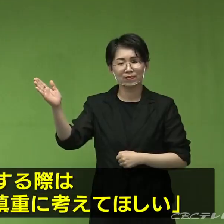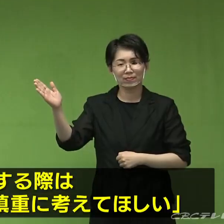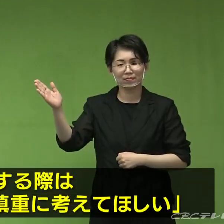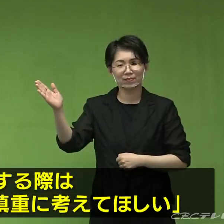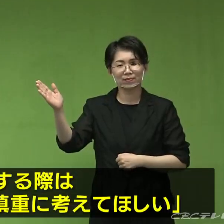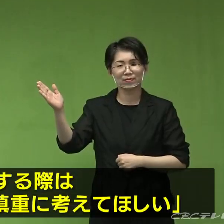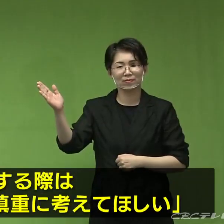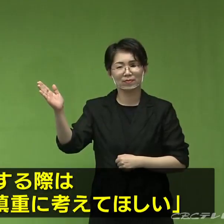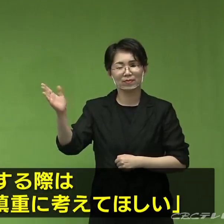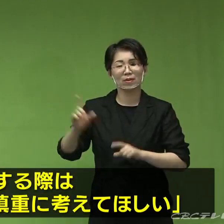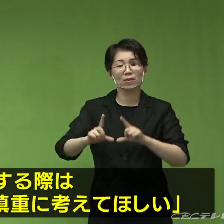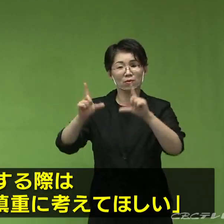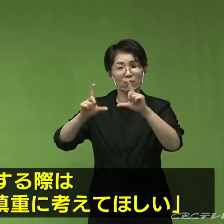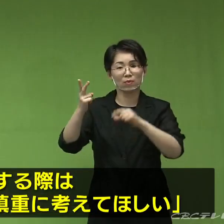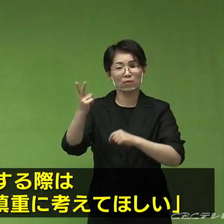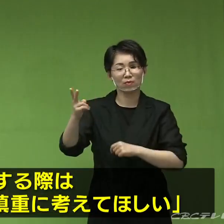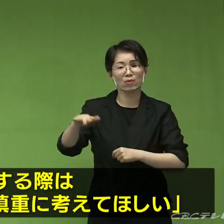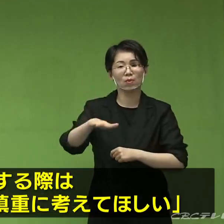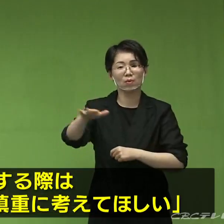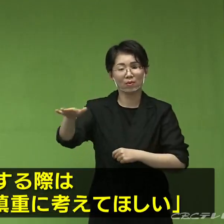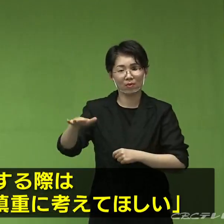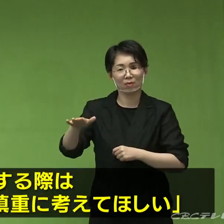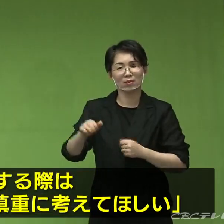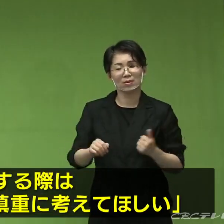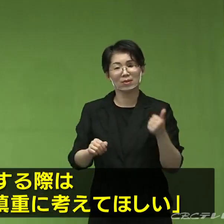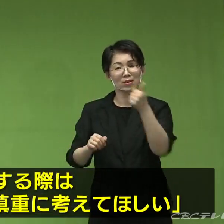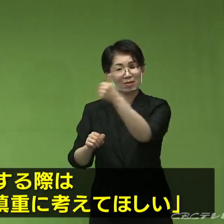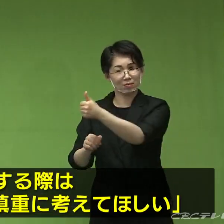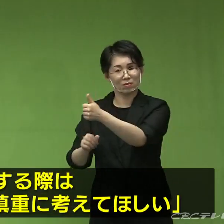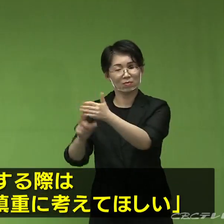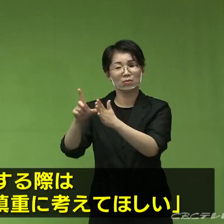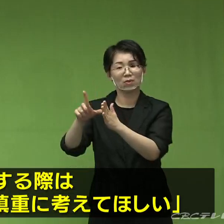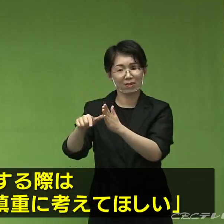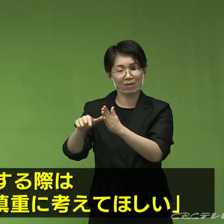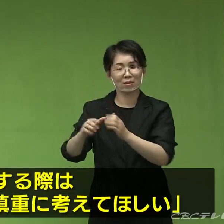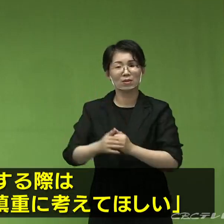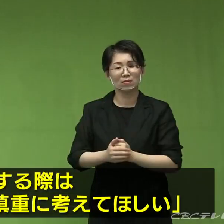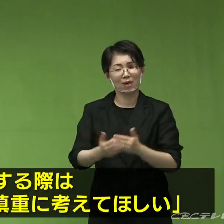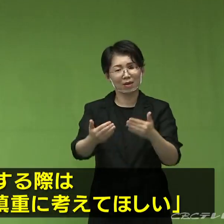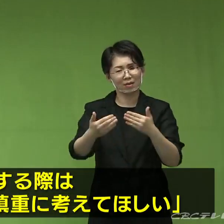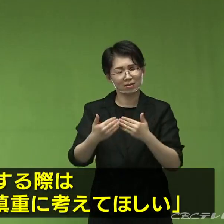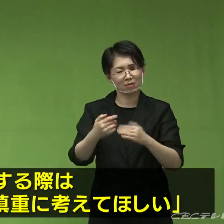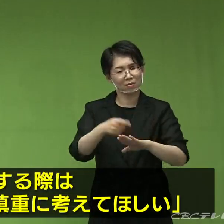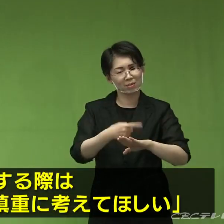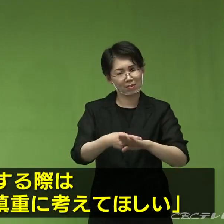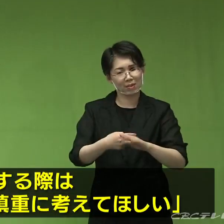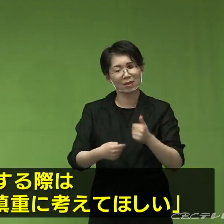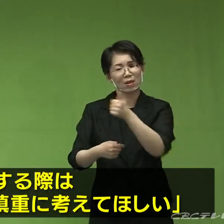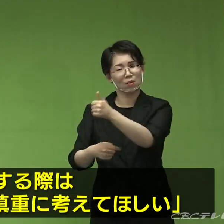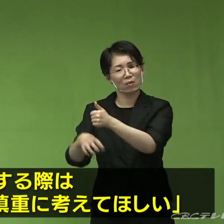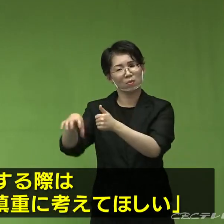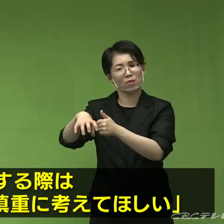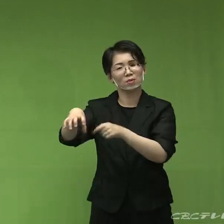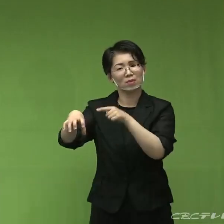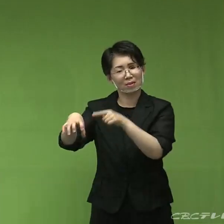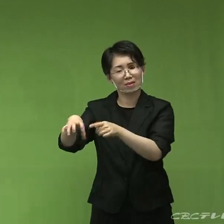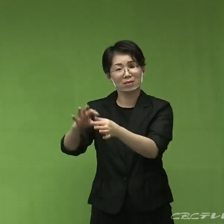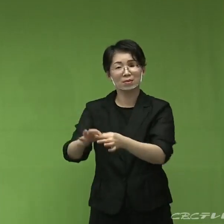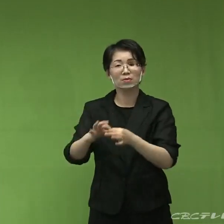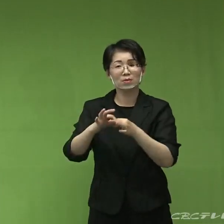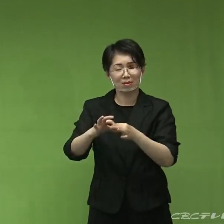知事は東京都心部を訪問する際は一度立ち止まって慎重に考えてほしいと注意を呼び掛けてい